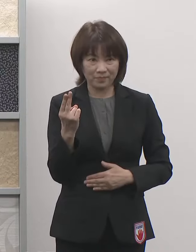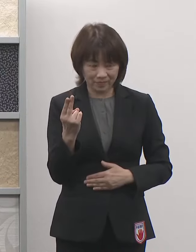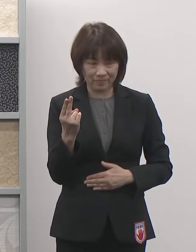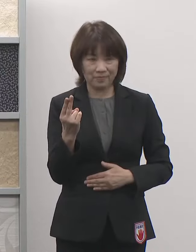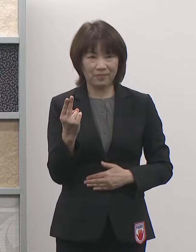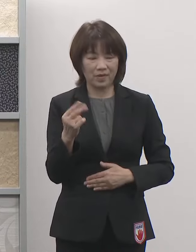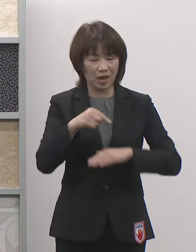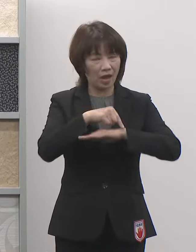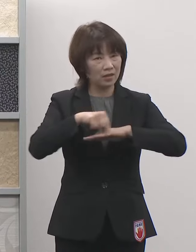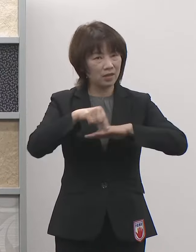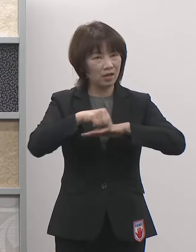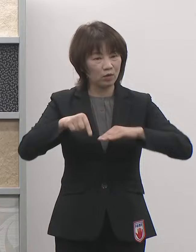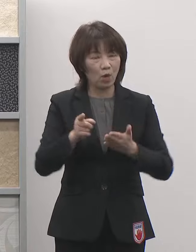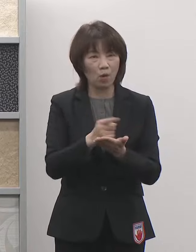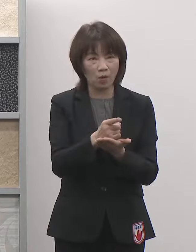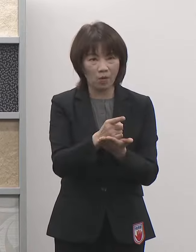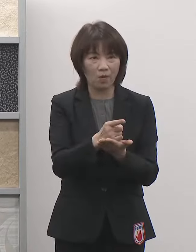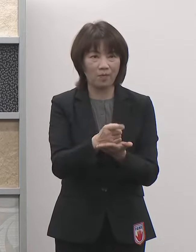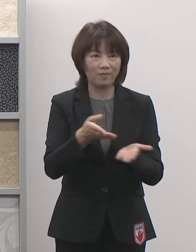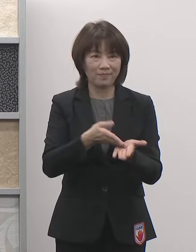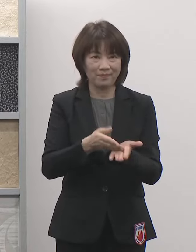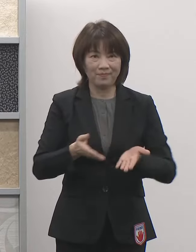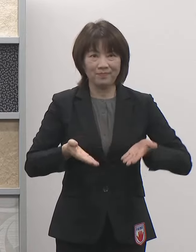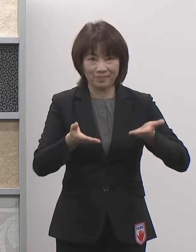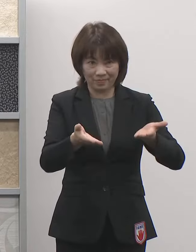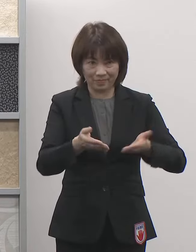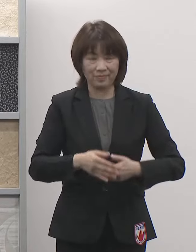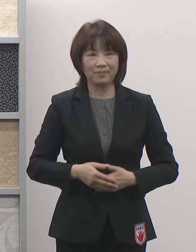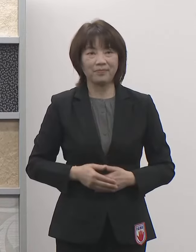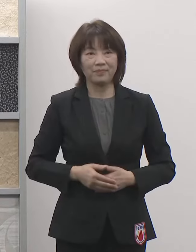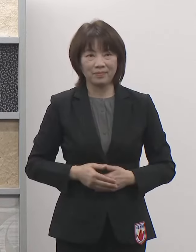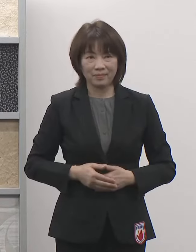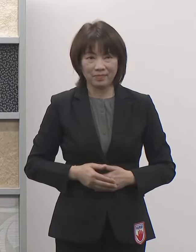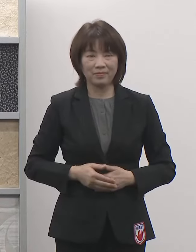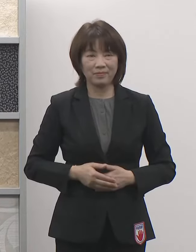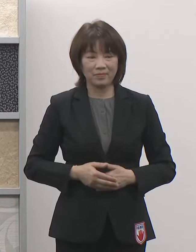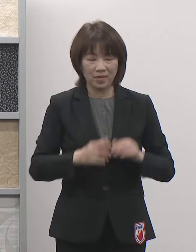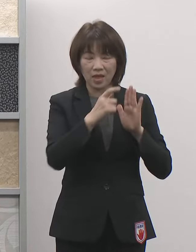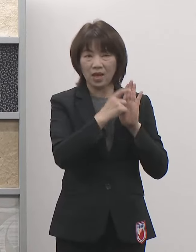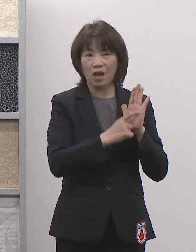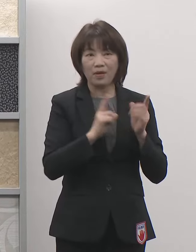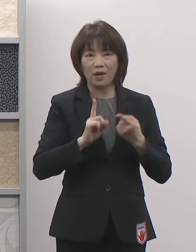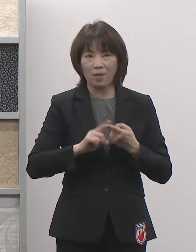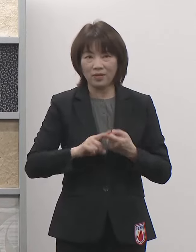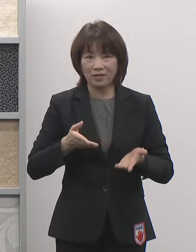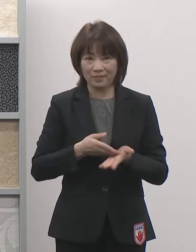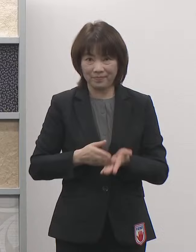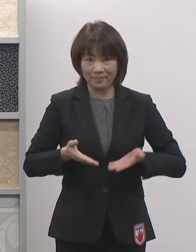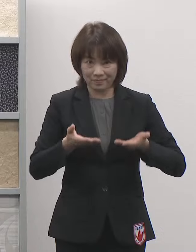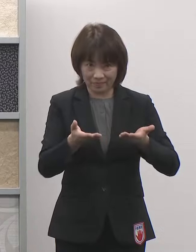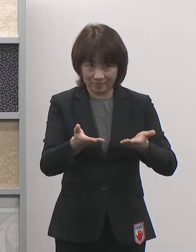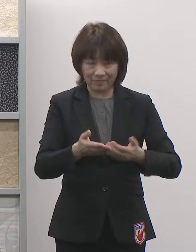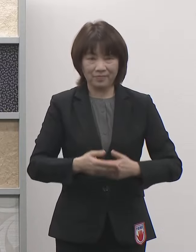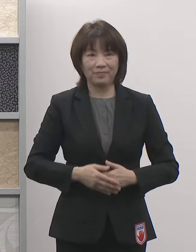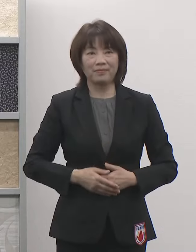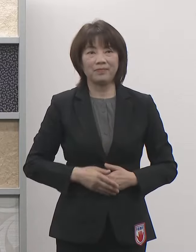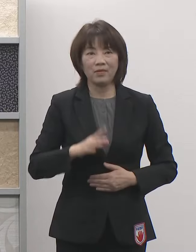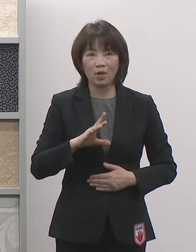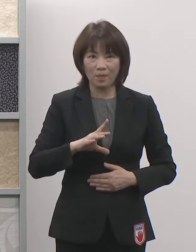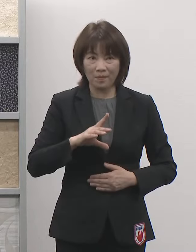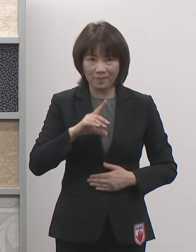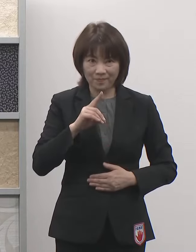性についてお話をしたいと思いますが、テーマごとに、分けてお話をしたいと思います。まず、主だったものといた